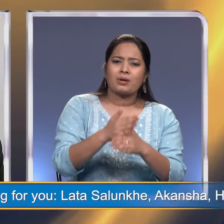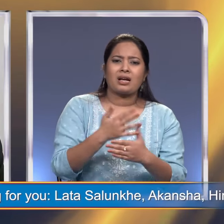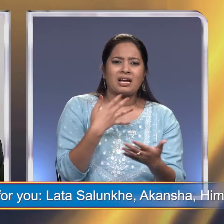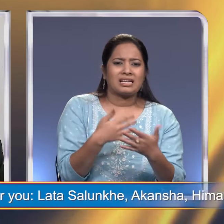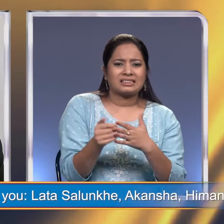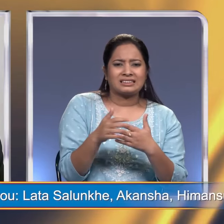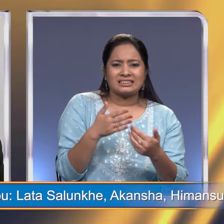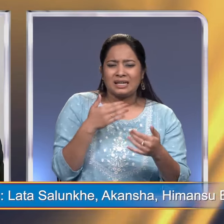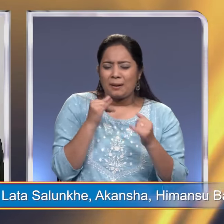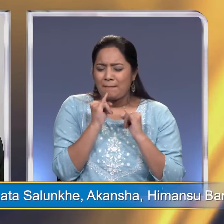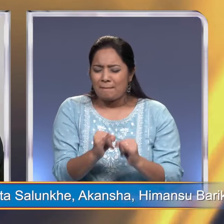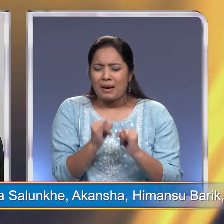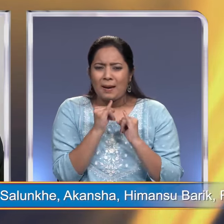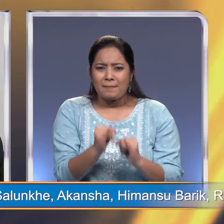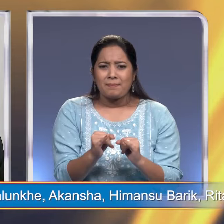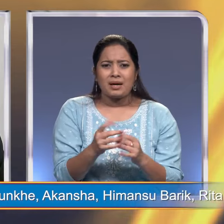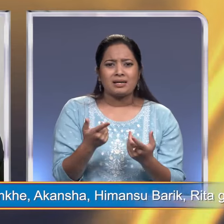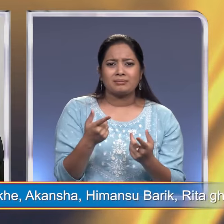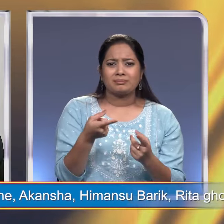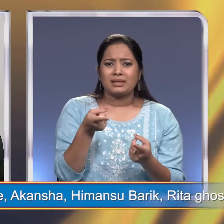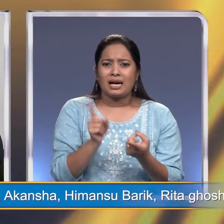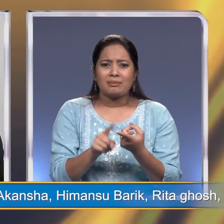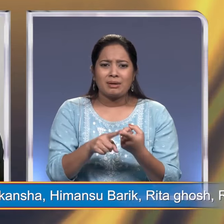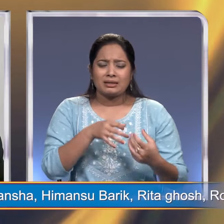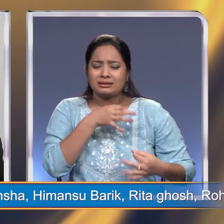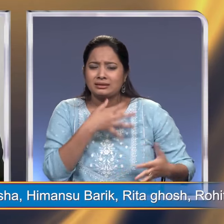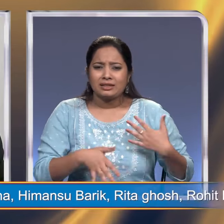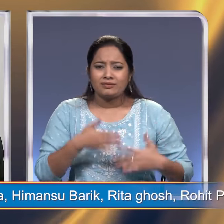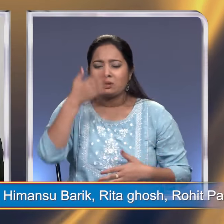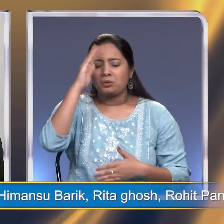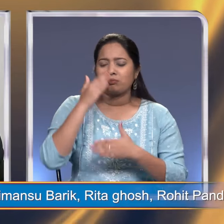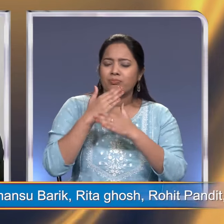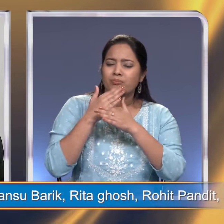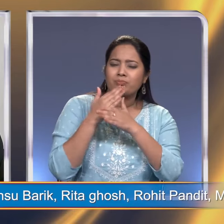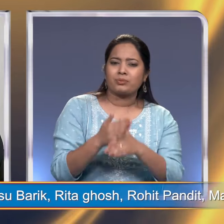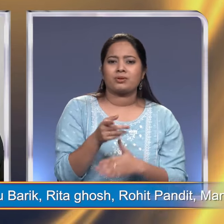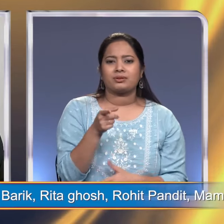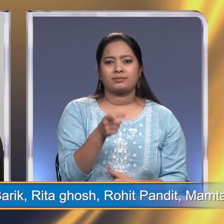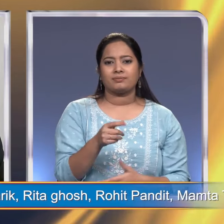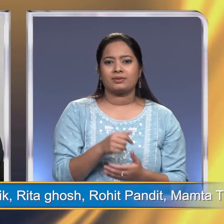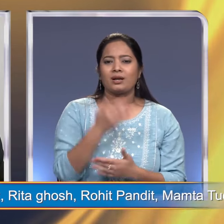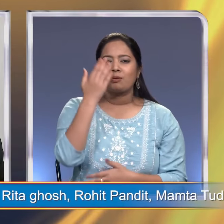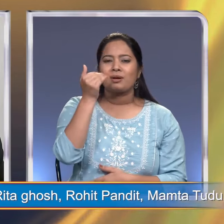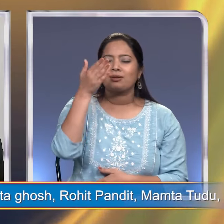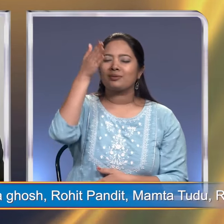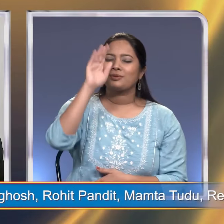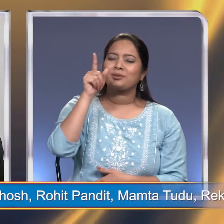प्रभु, हर बुराई से, हर तकलीफ से, हर पीड़ा से उन्हें तू बचा कर रख,